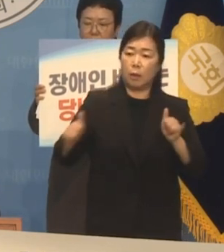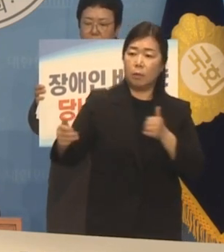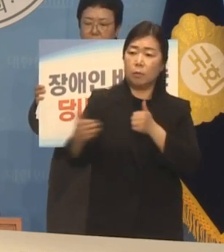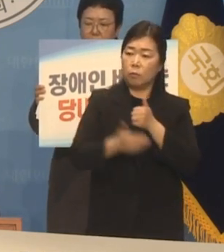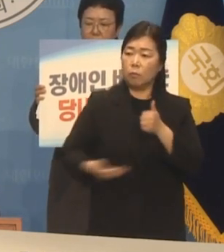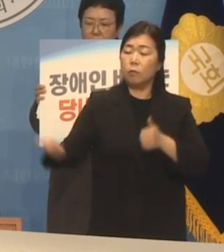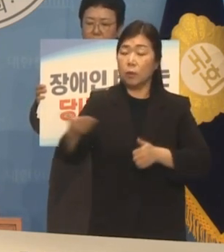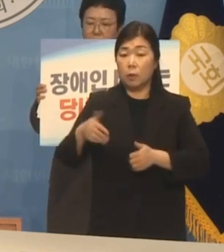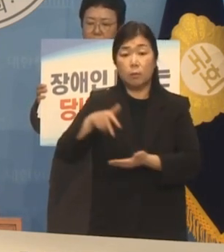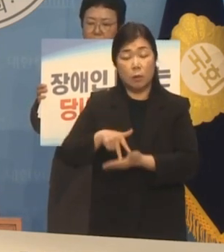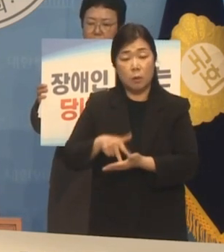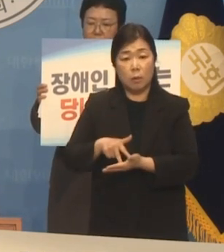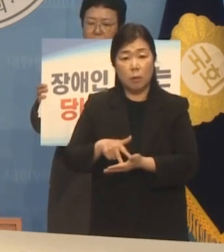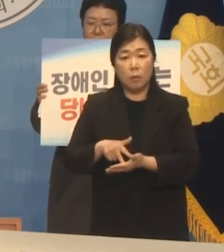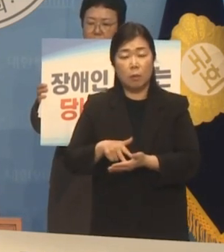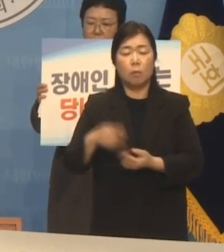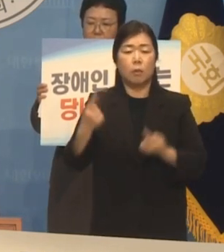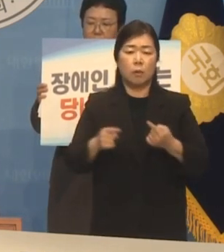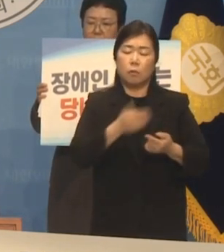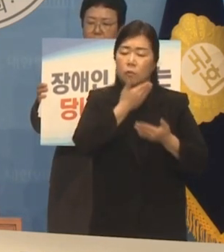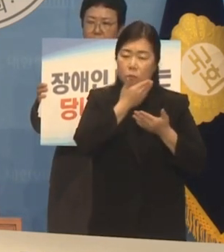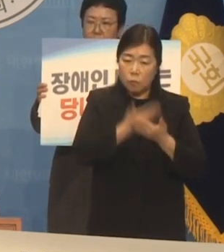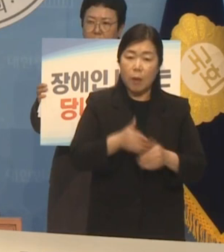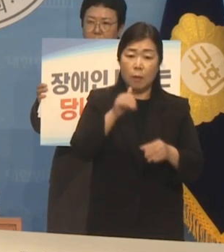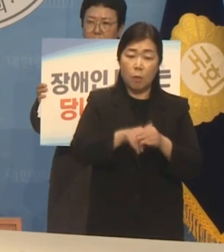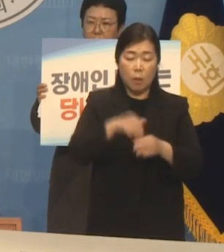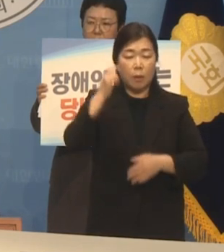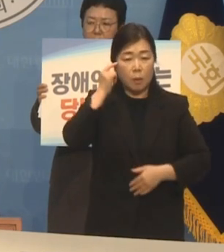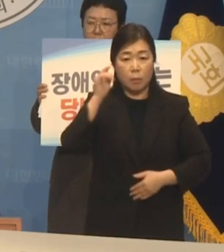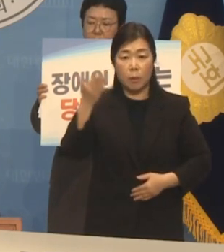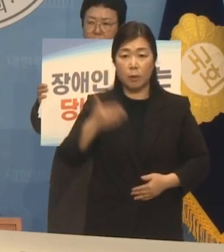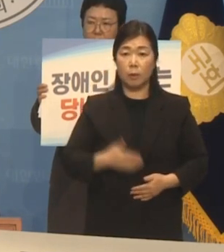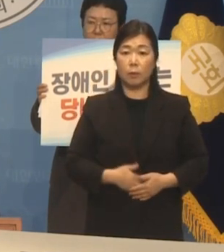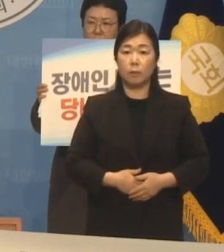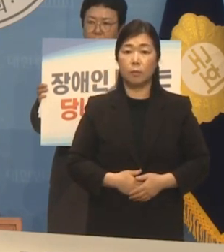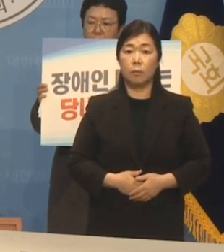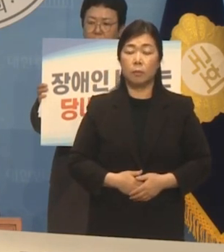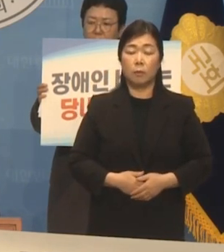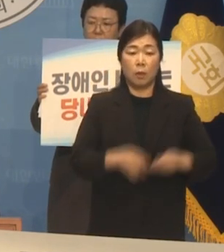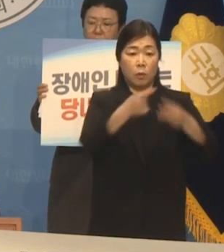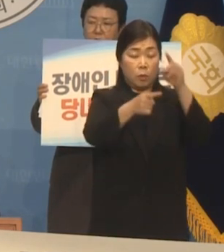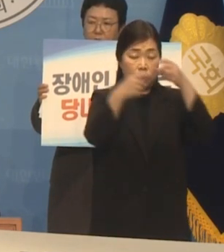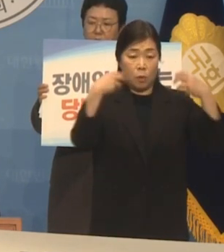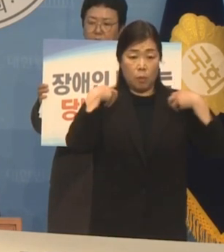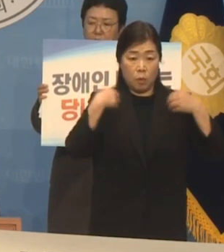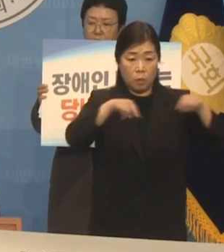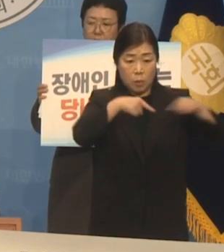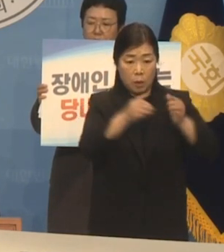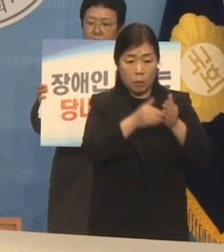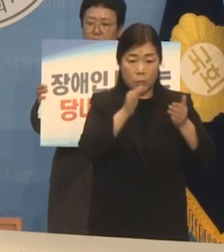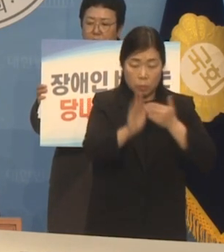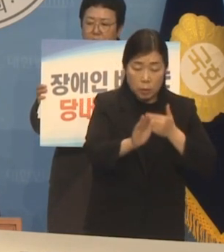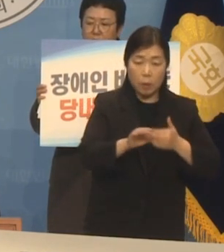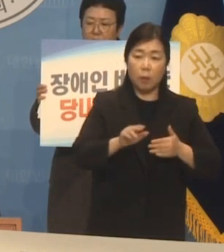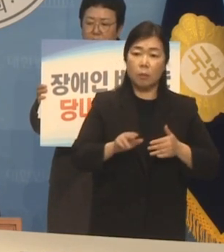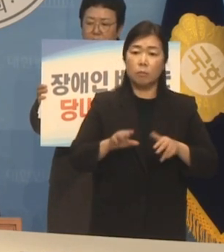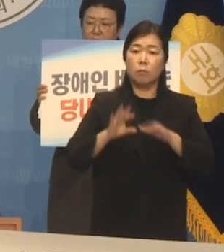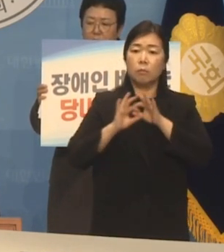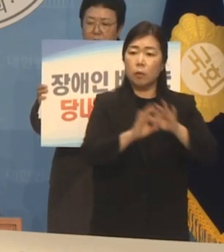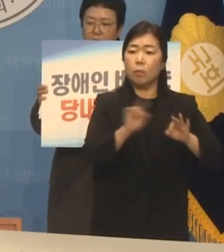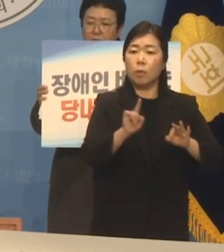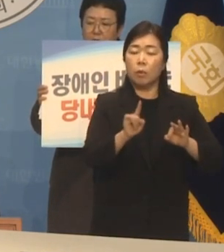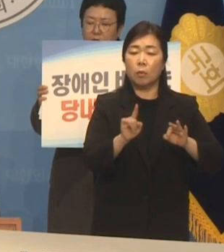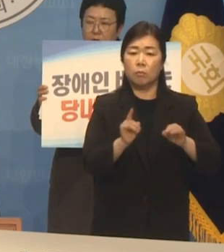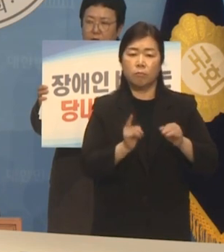장애인들에게 어느 때보다도 중요한 선거이다 윤정보 출범 이후 내세우고 있는